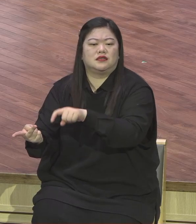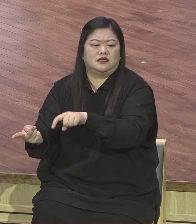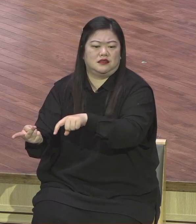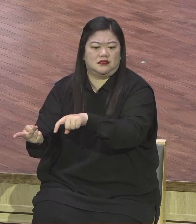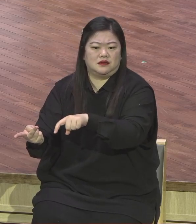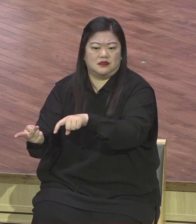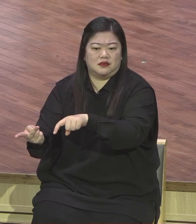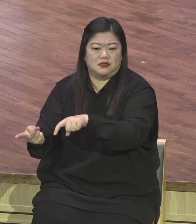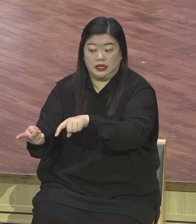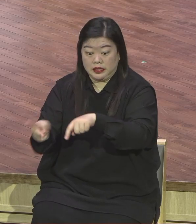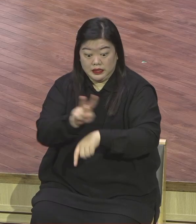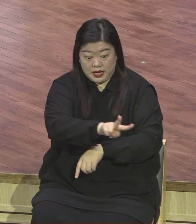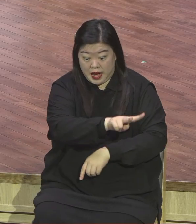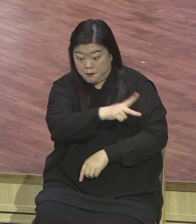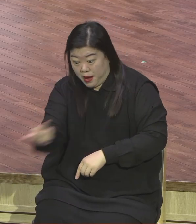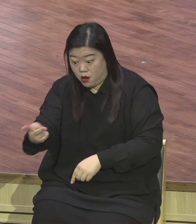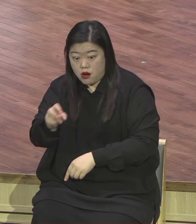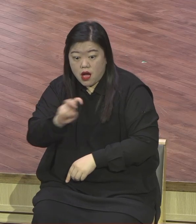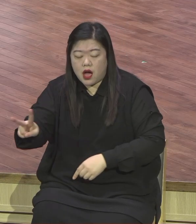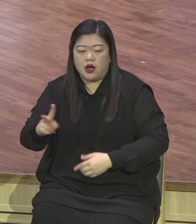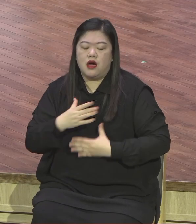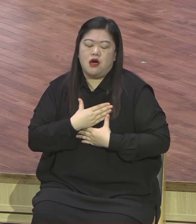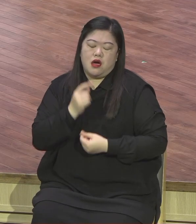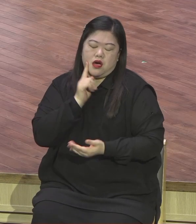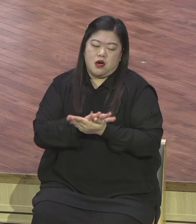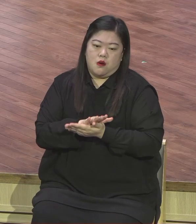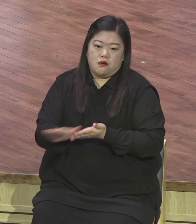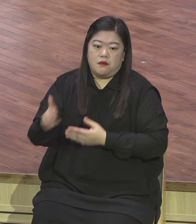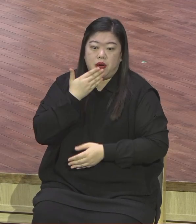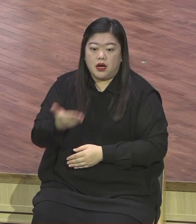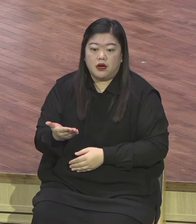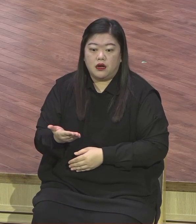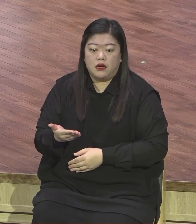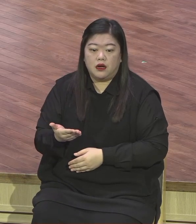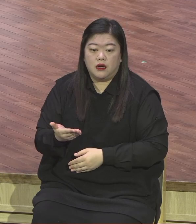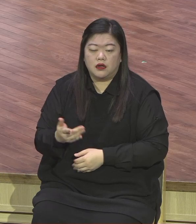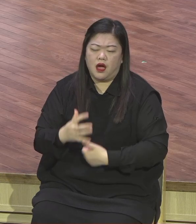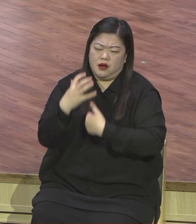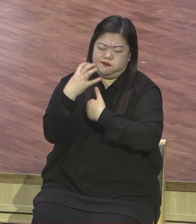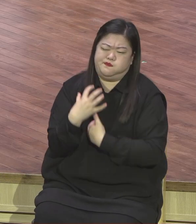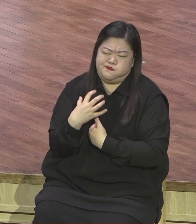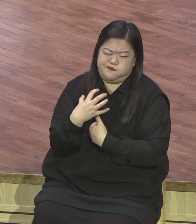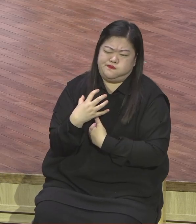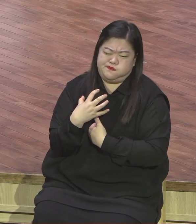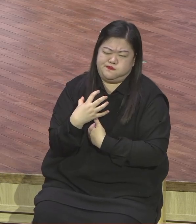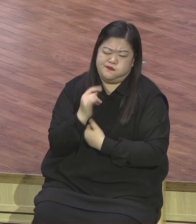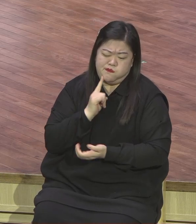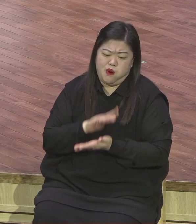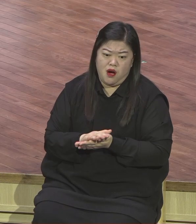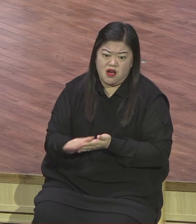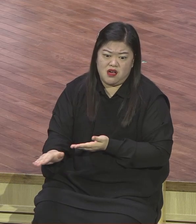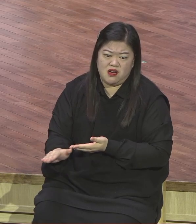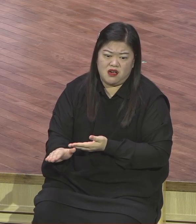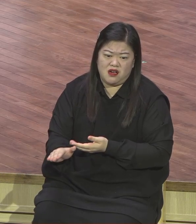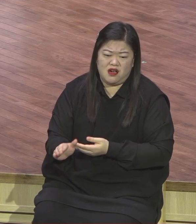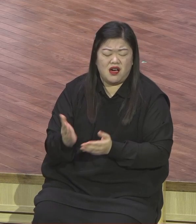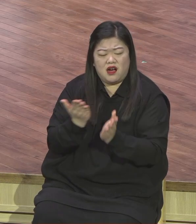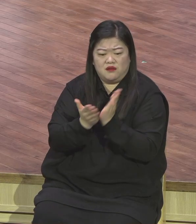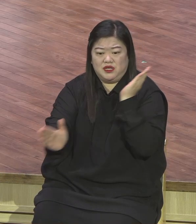이게 진짜 평화예요. 이런 참된 평화를 이루기 위해서 예수님 오셨다 라는 것입니다.